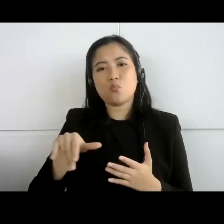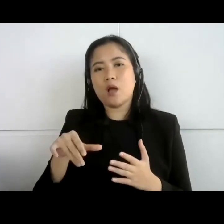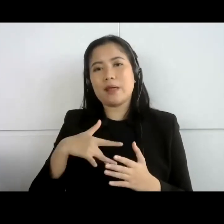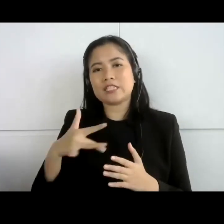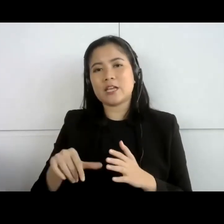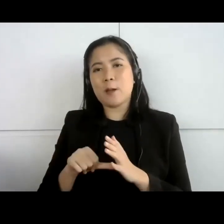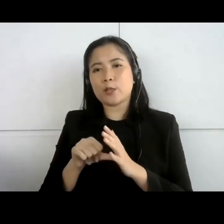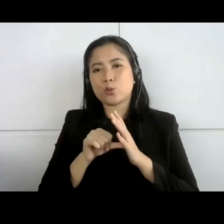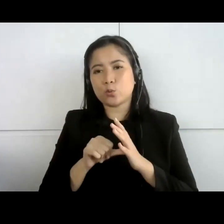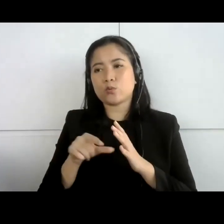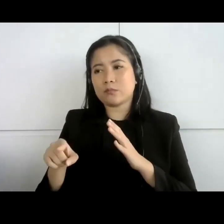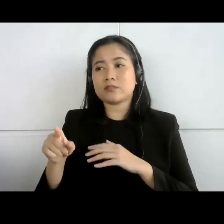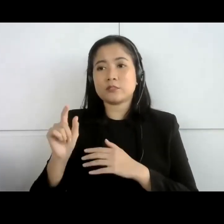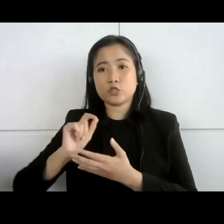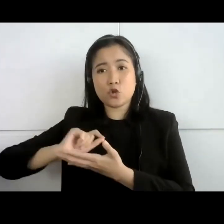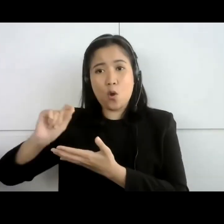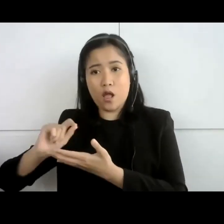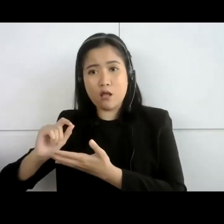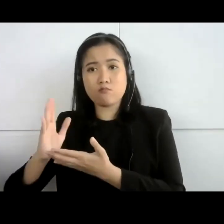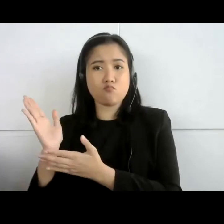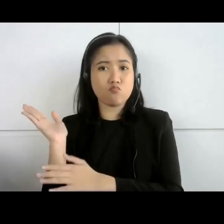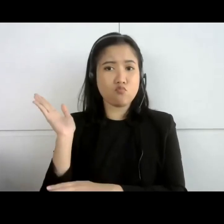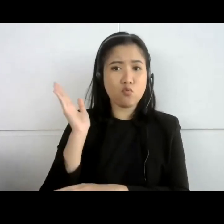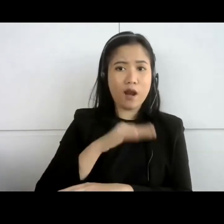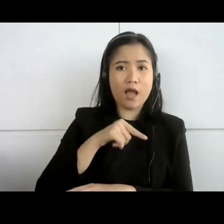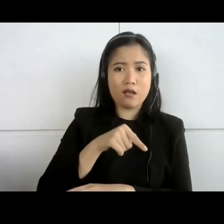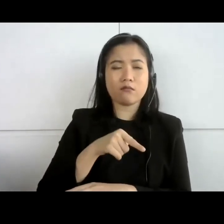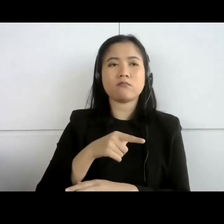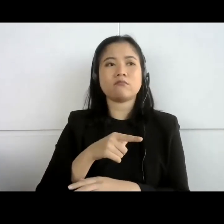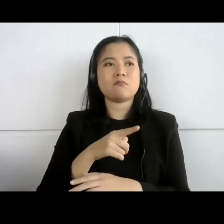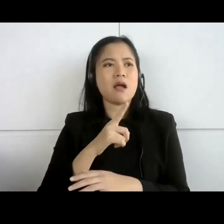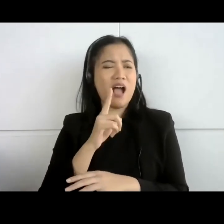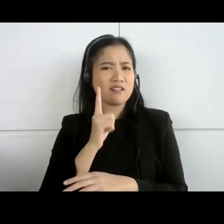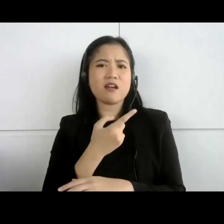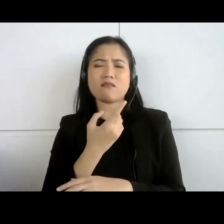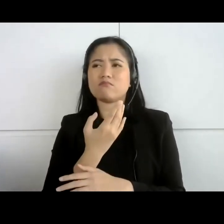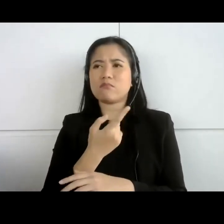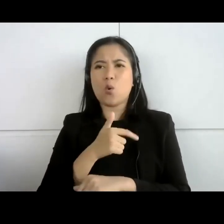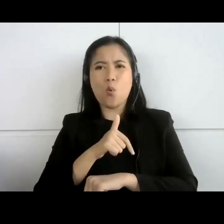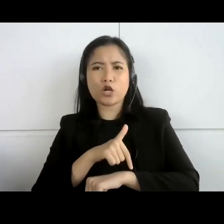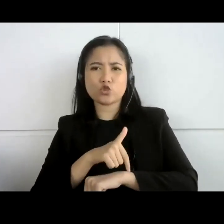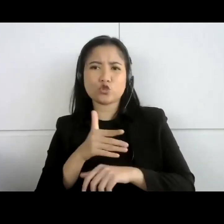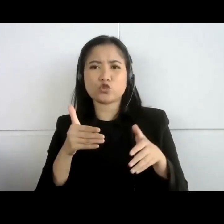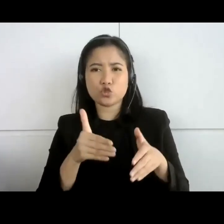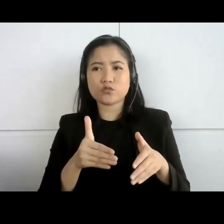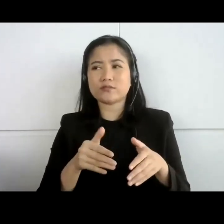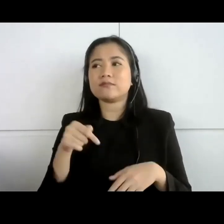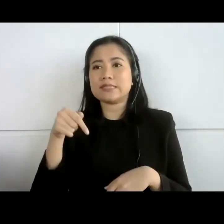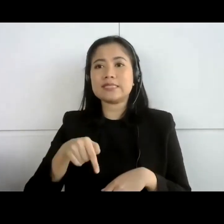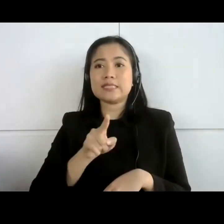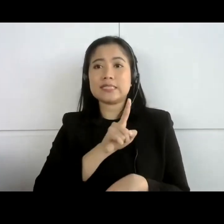ketika mereka bersekolah dan pulang sekolah, ada waktu tertentu di antara 1 minggu